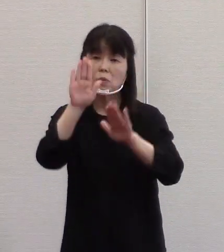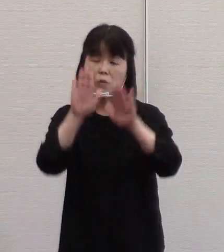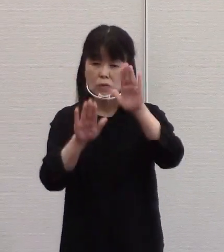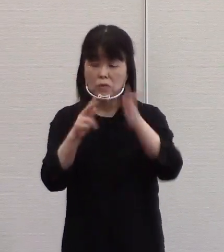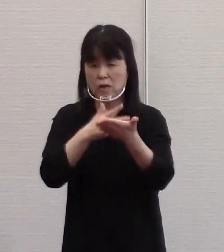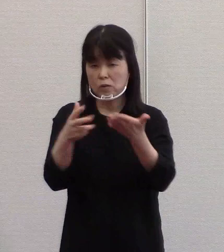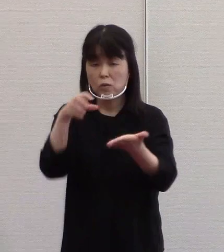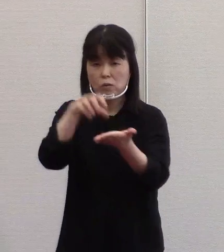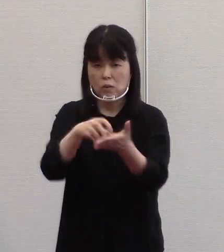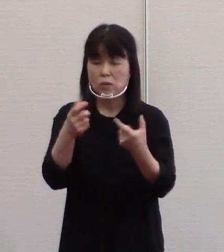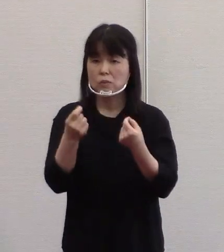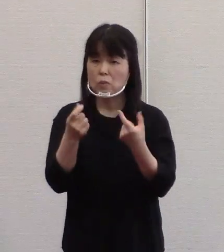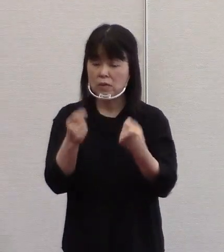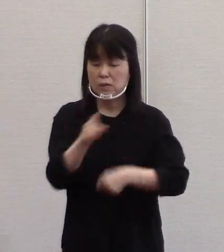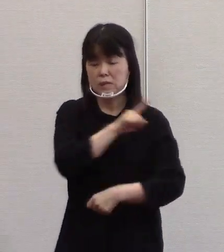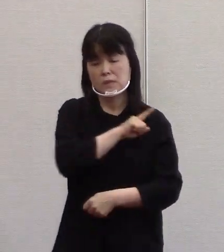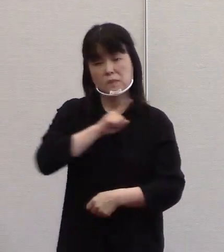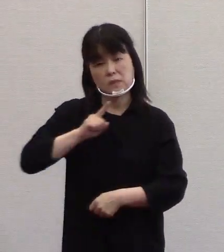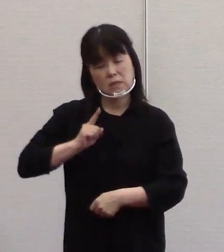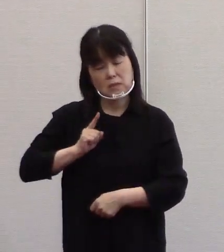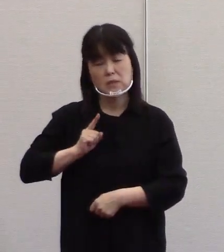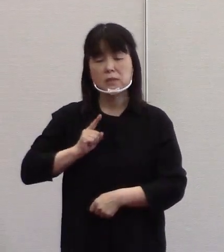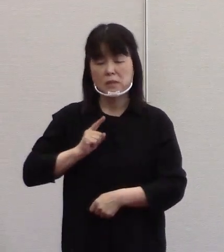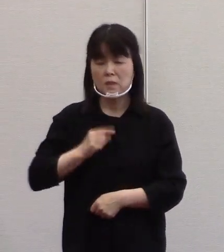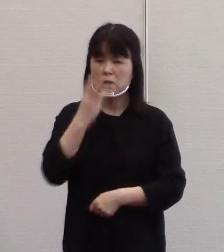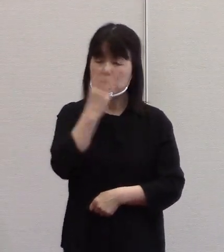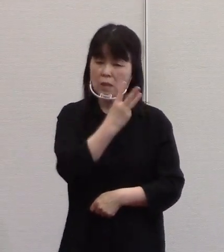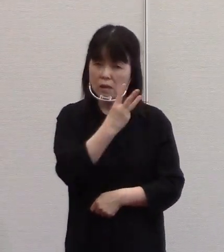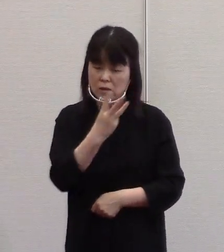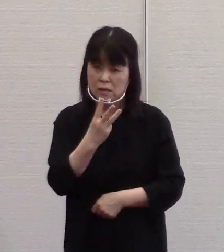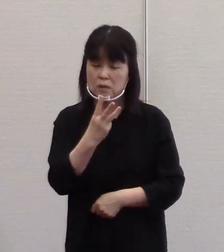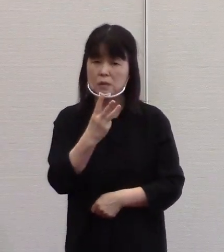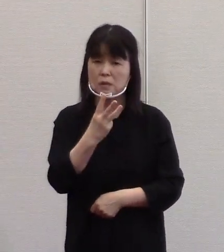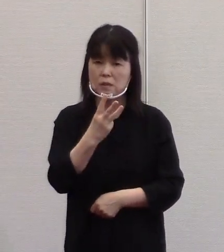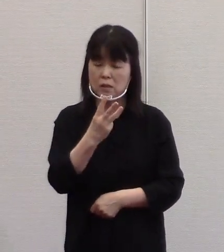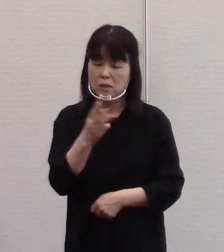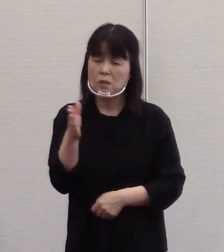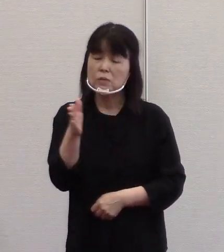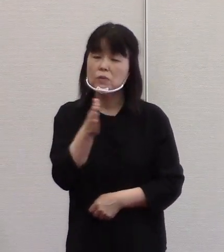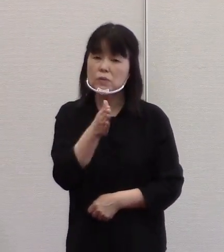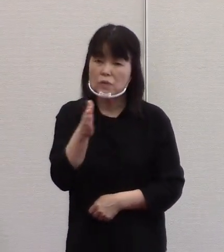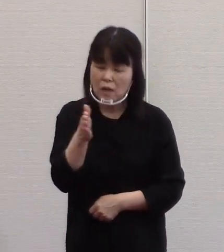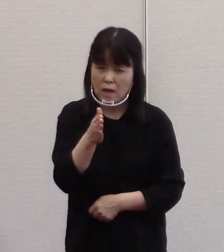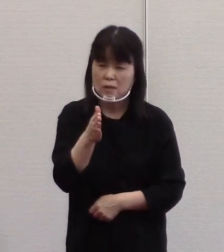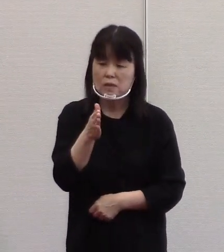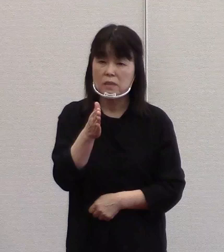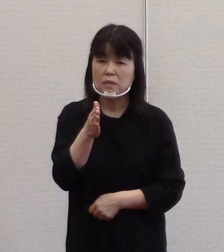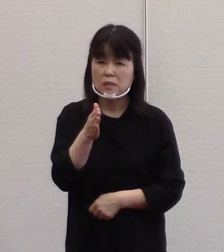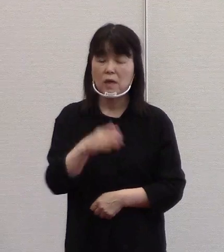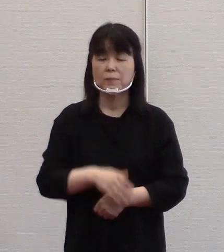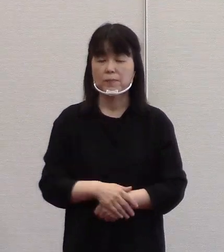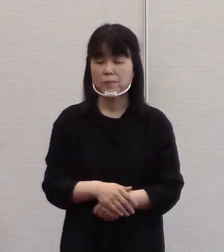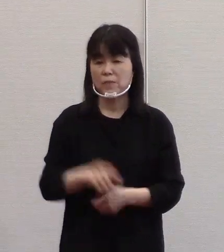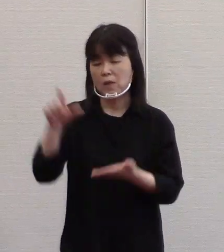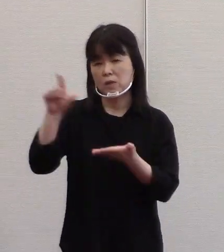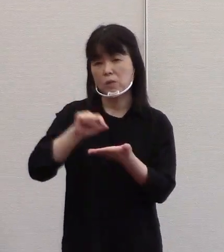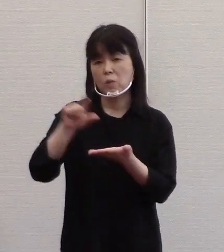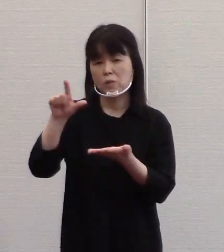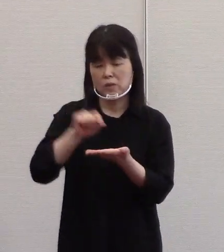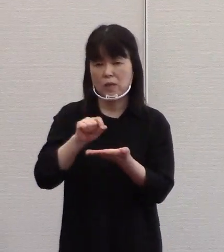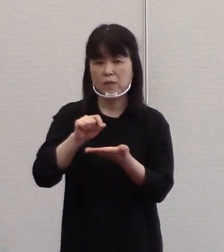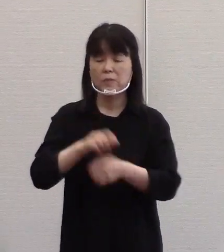通りでございますが、1日約3人ちょっとの皆さんがご利用いただい